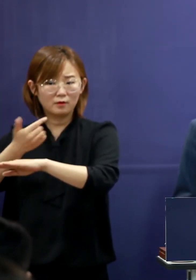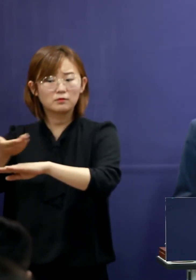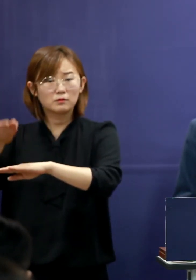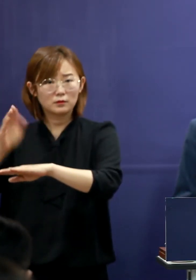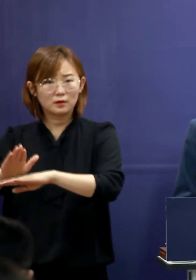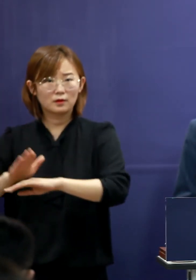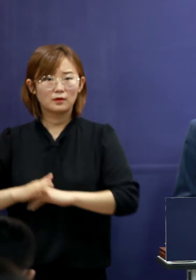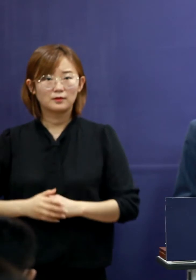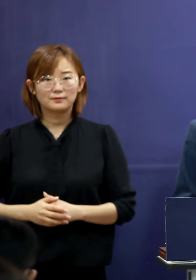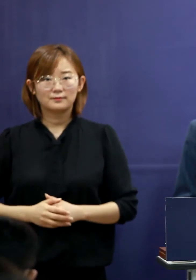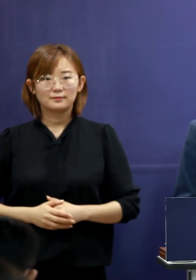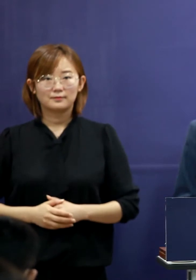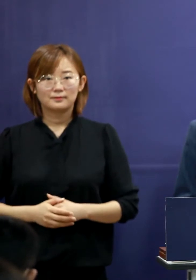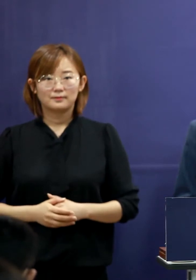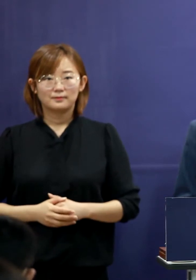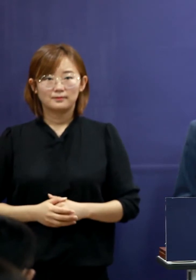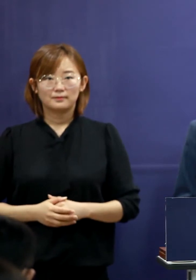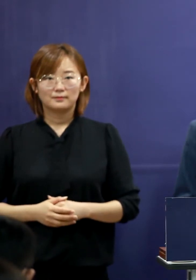그